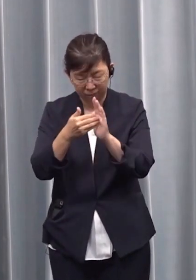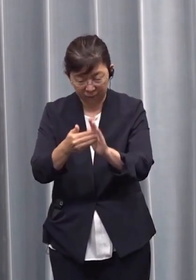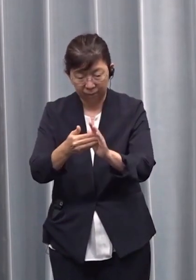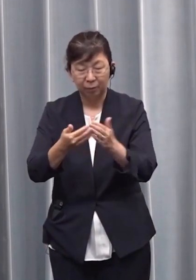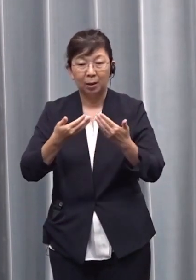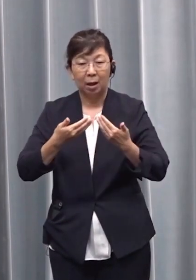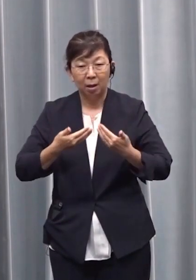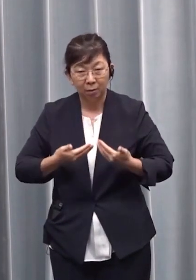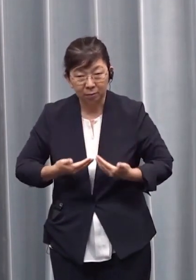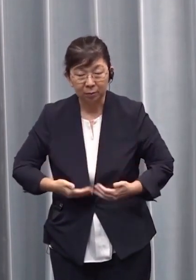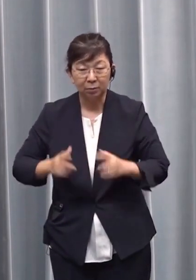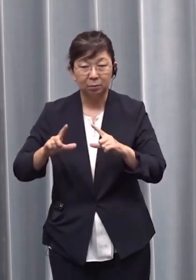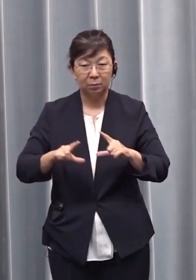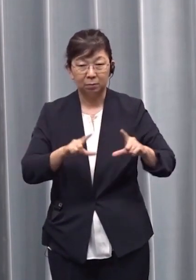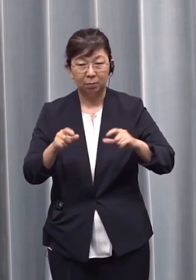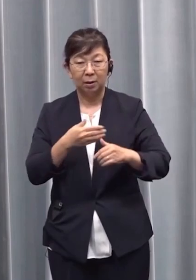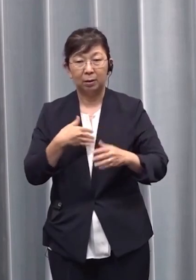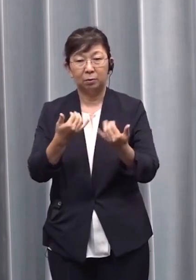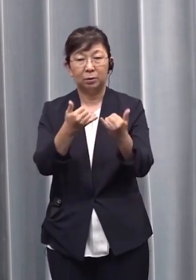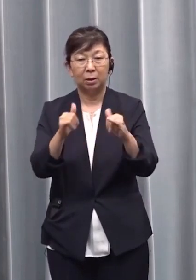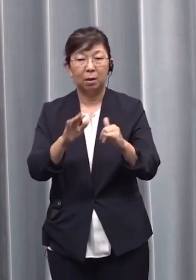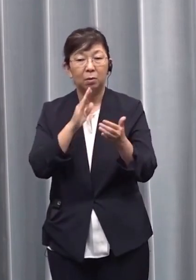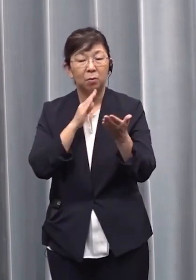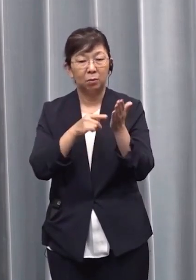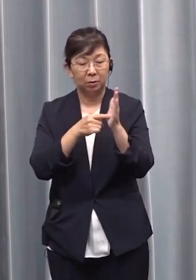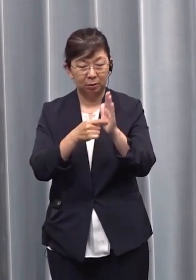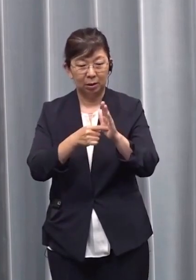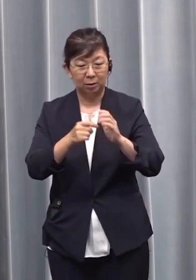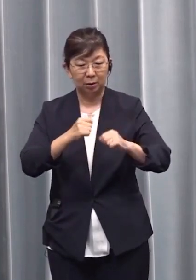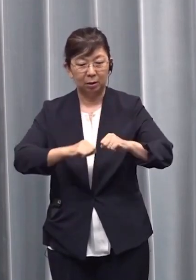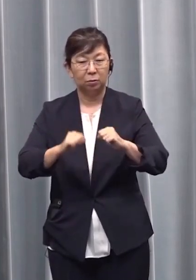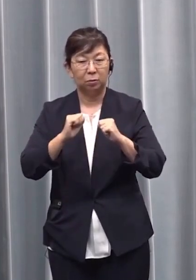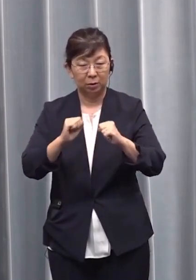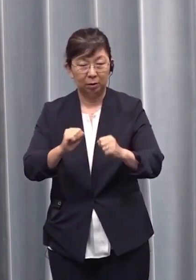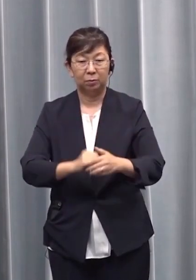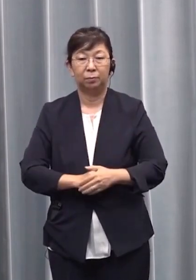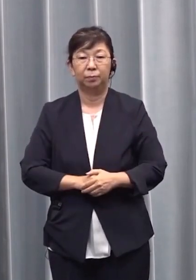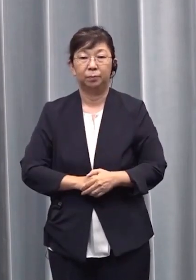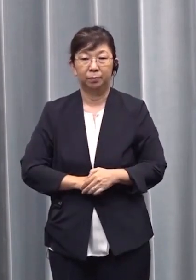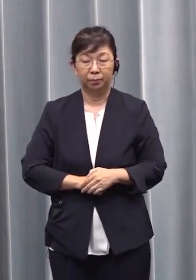して過ごすことができる社会の実現に取り組んでいきます。 関連で、